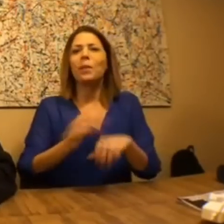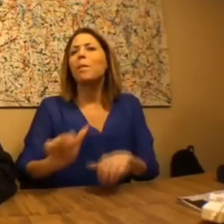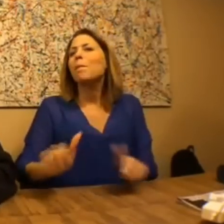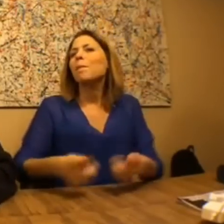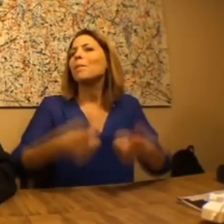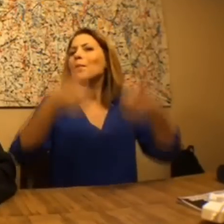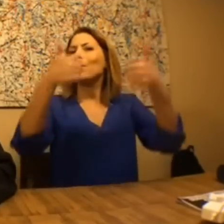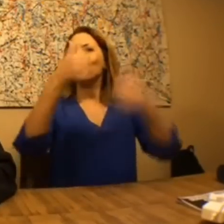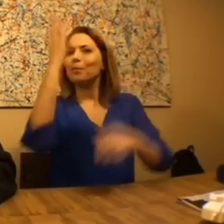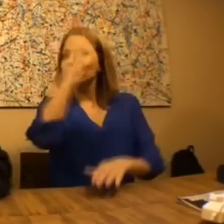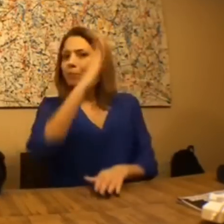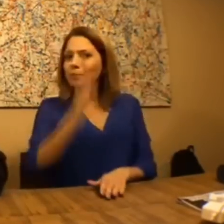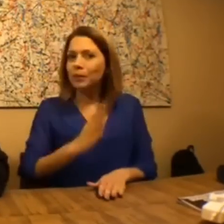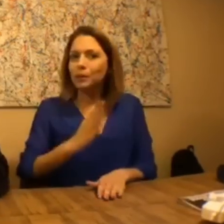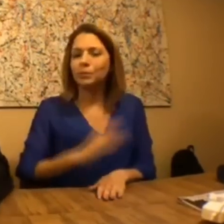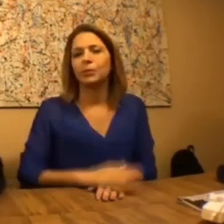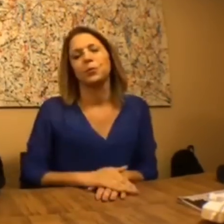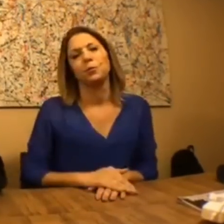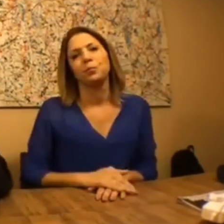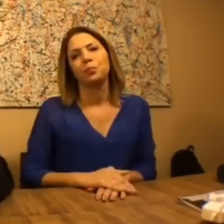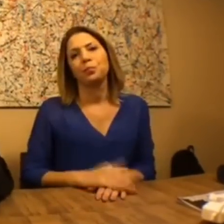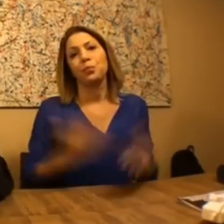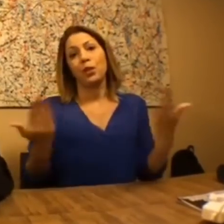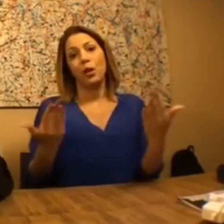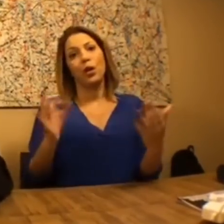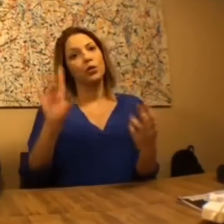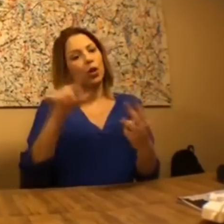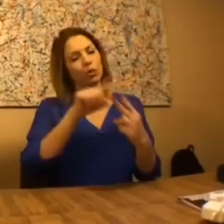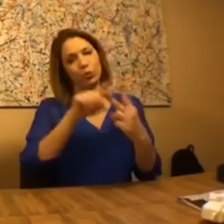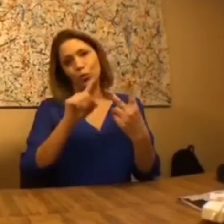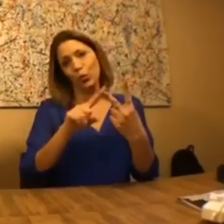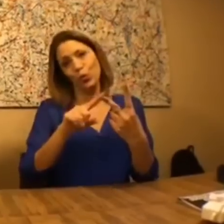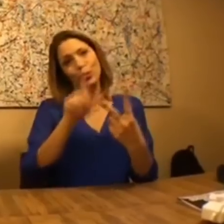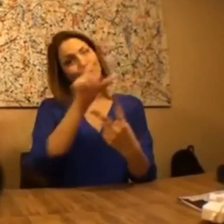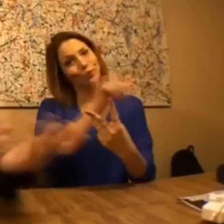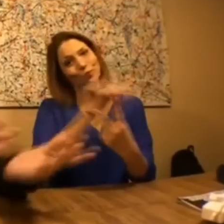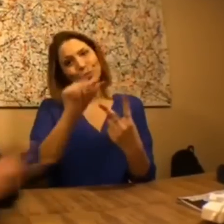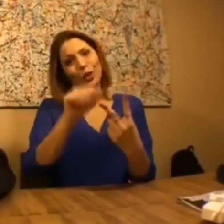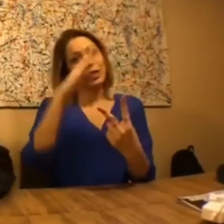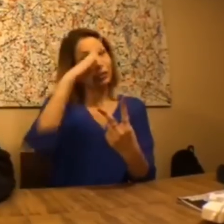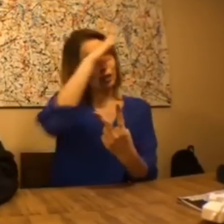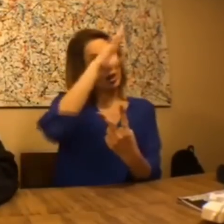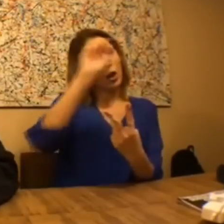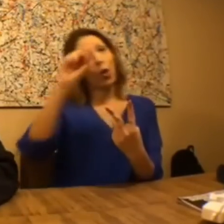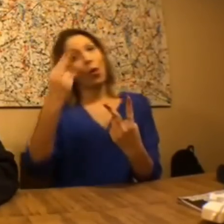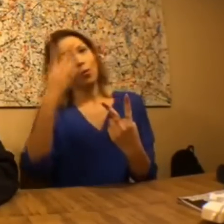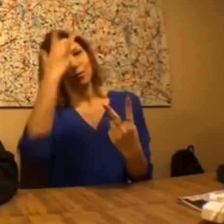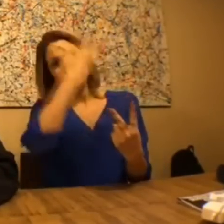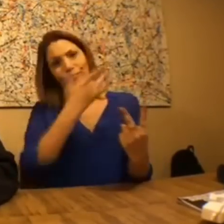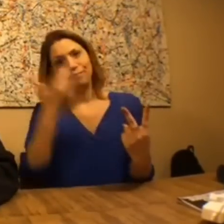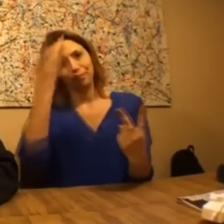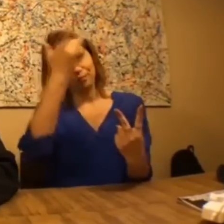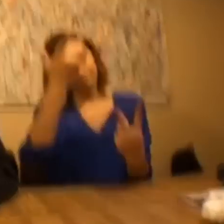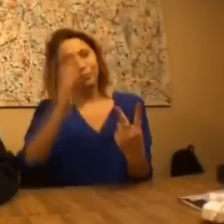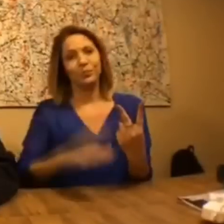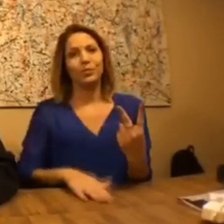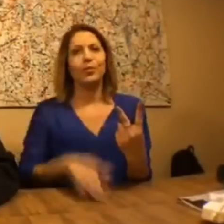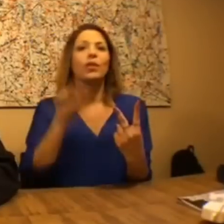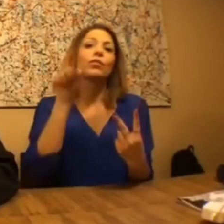Brasil. E agora você só tem duas opções, né? Jair Bolsonaro ou Fernando Haddad. E